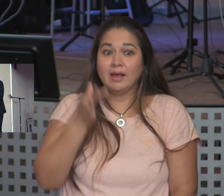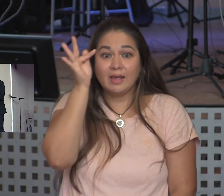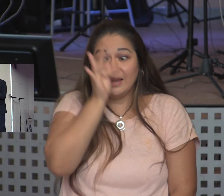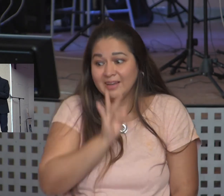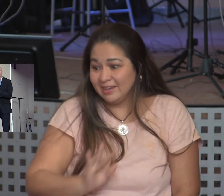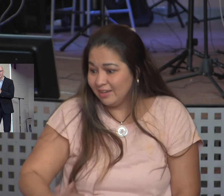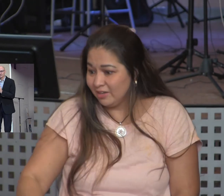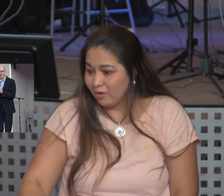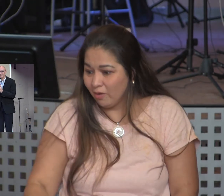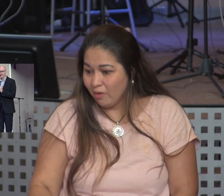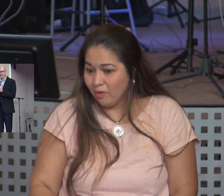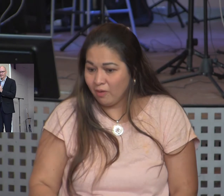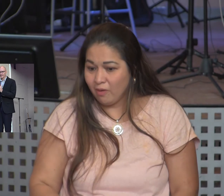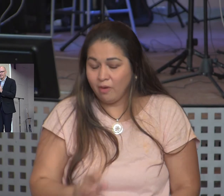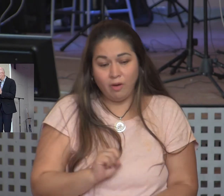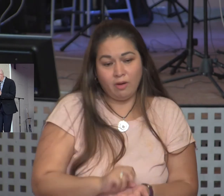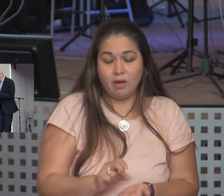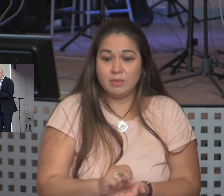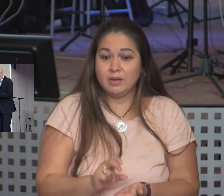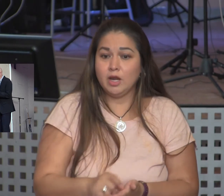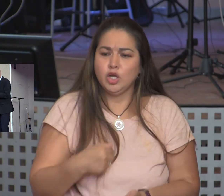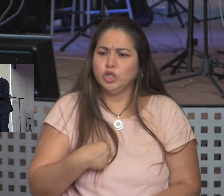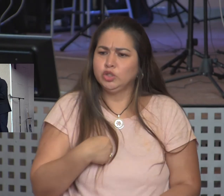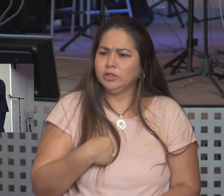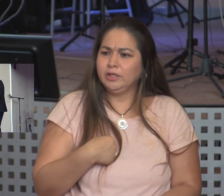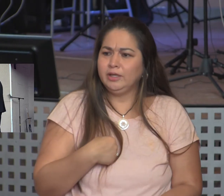No, déjame, que yo sé. Y no sabe.